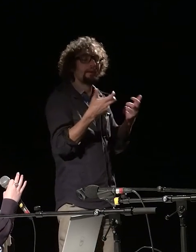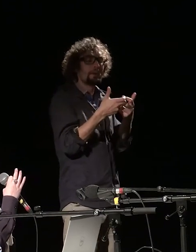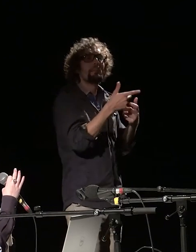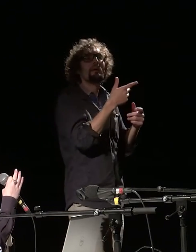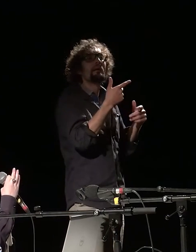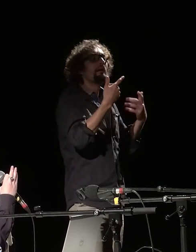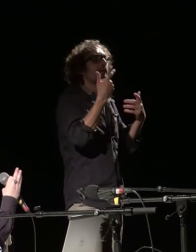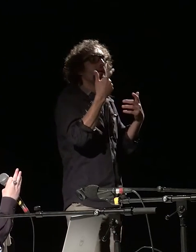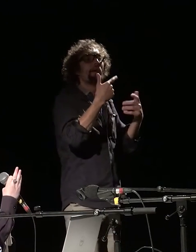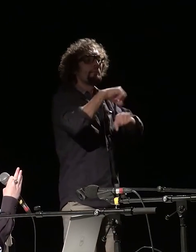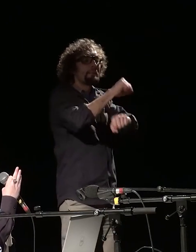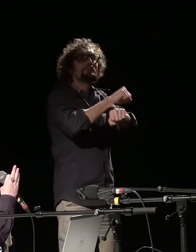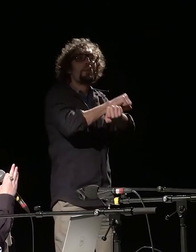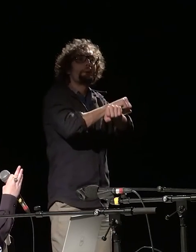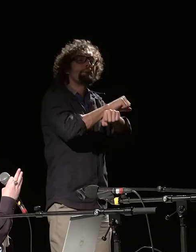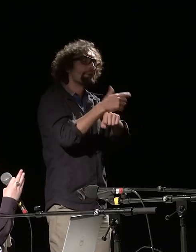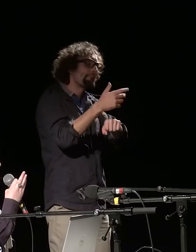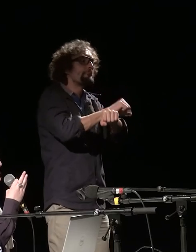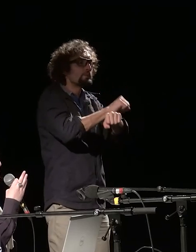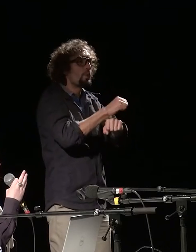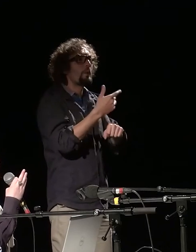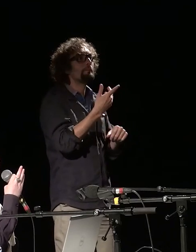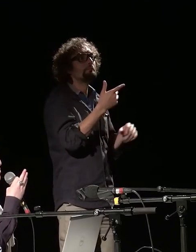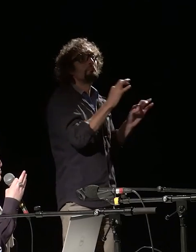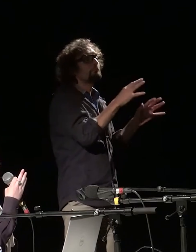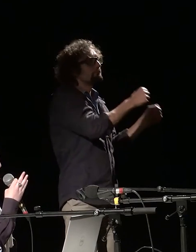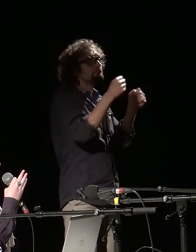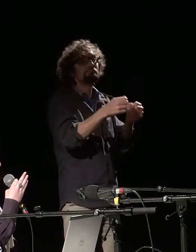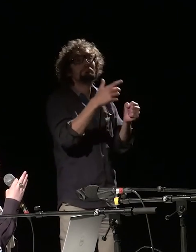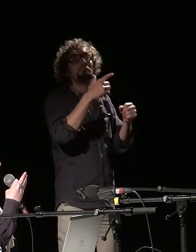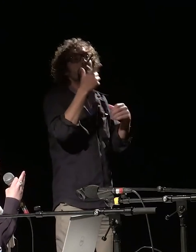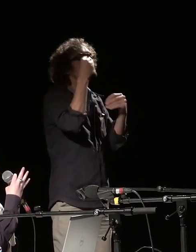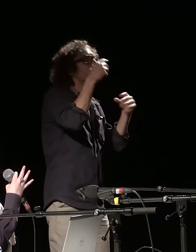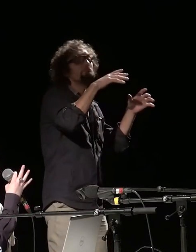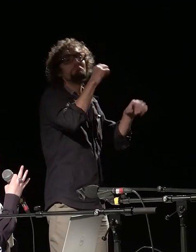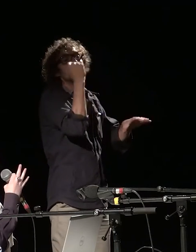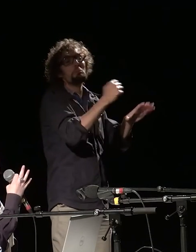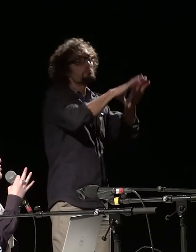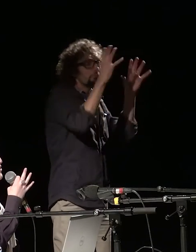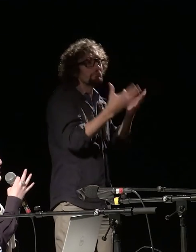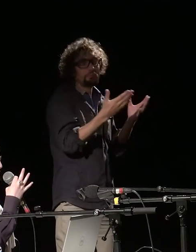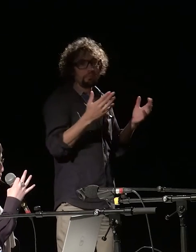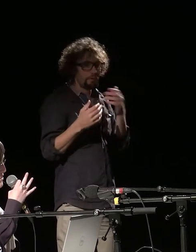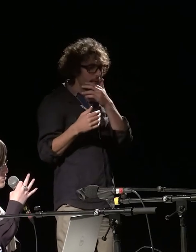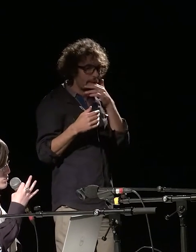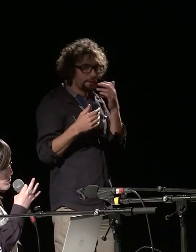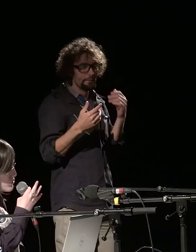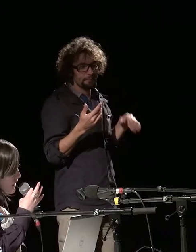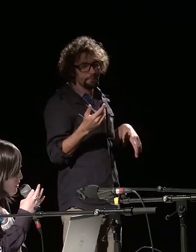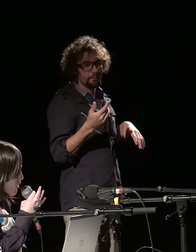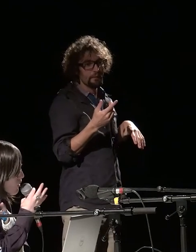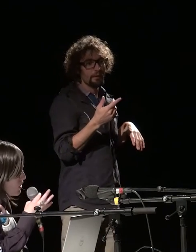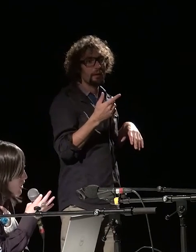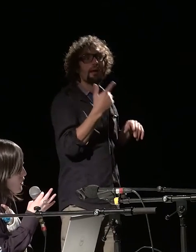Ce qui fait qu'en fait, elle n'est pas du tout faite pour le but pour lequel elle est censée faire. L'idée, grosso modo, c'était la réformation